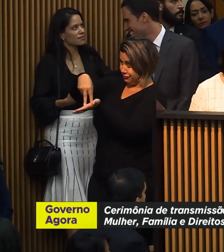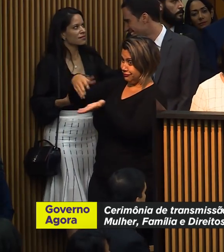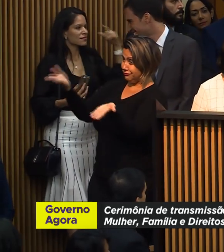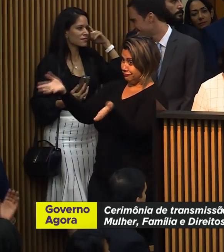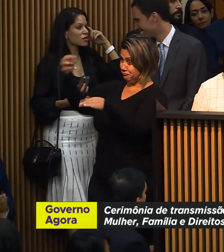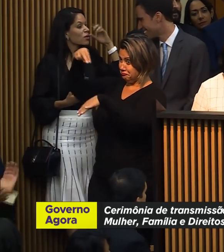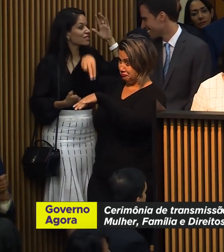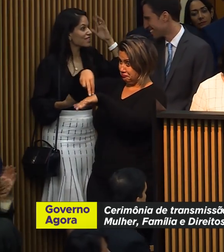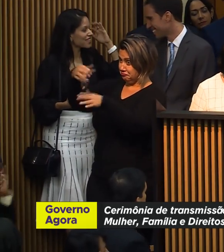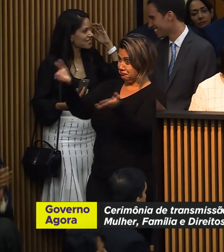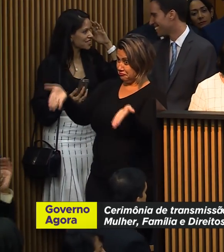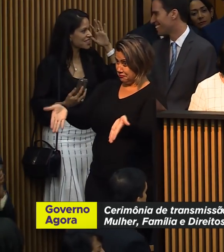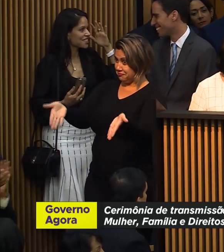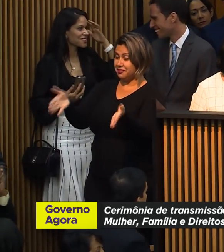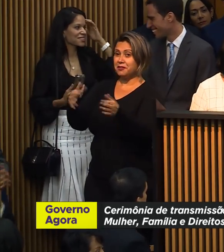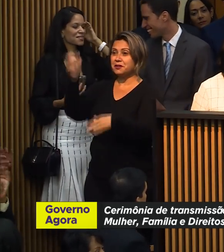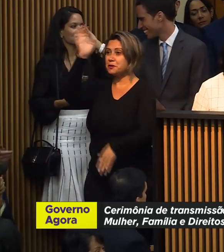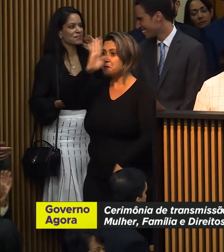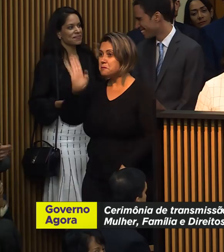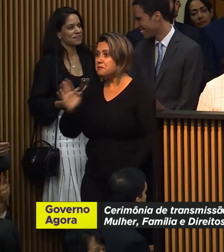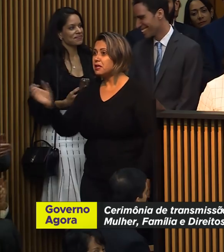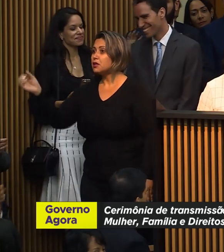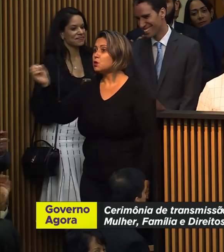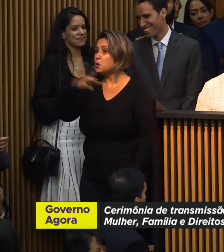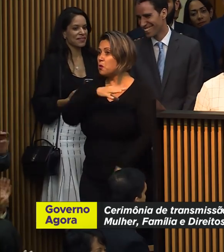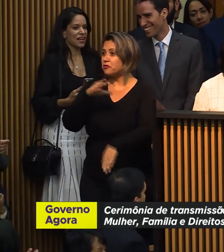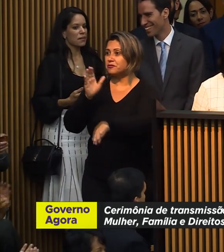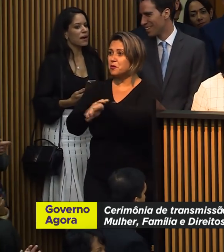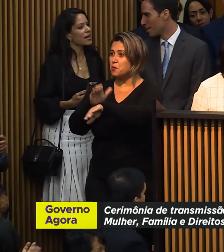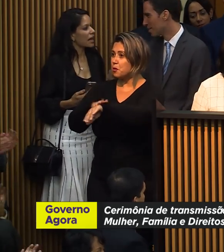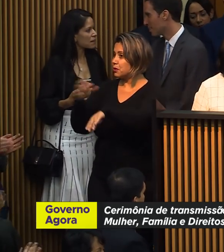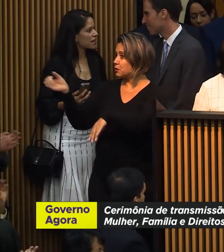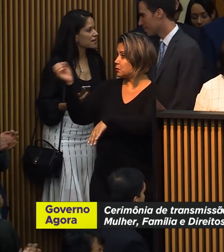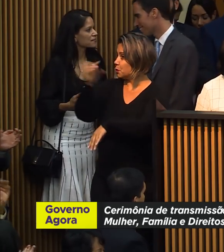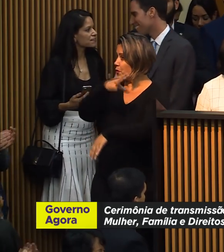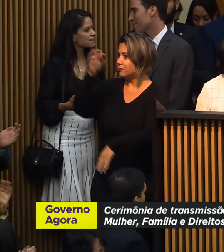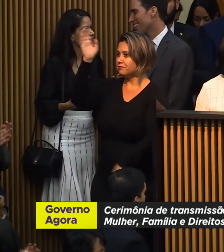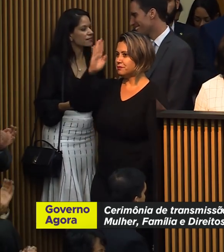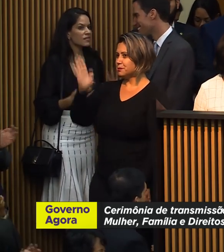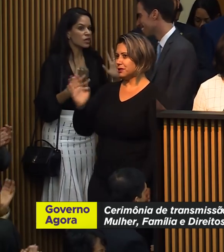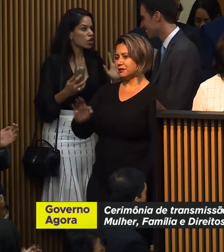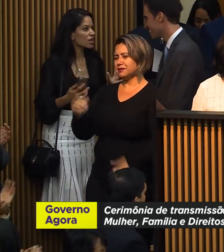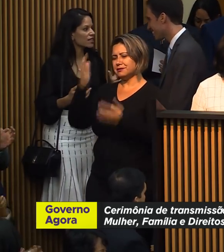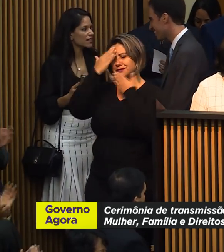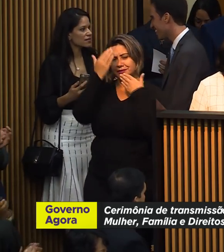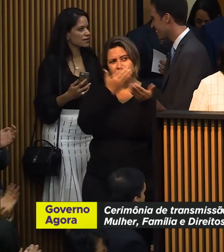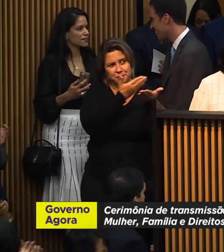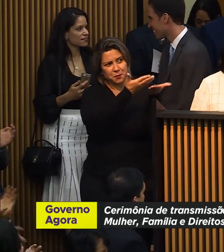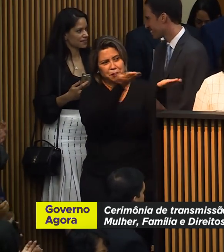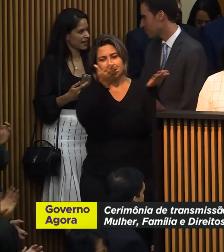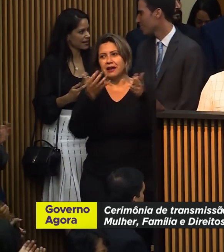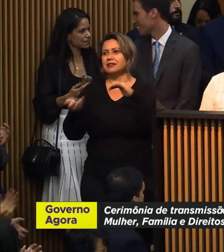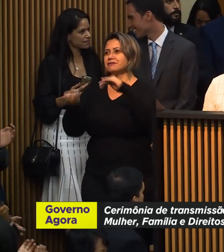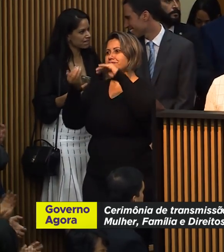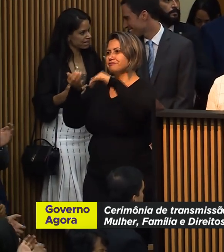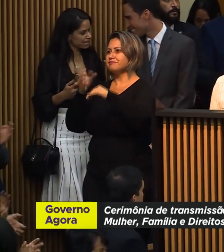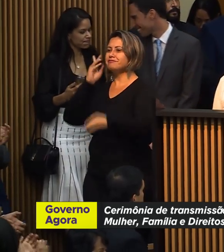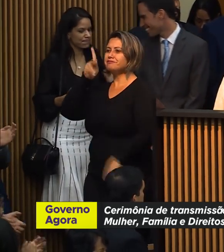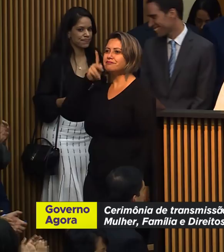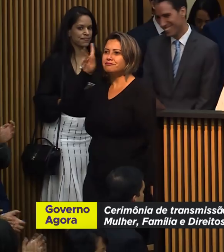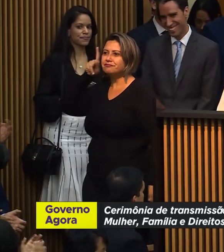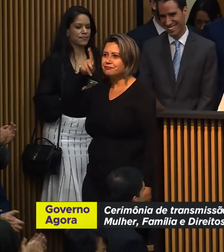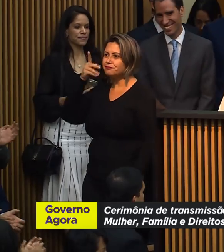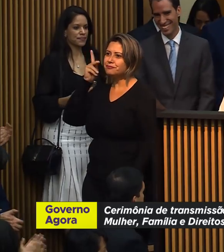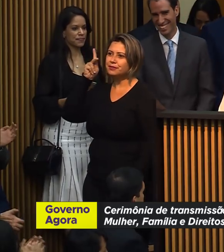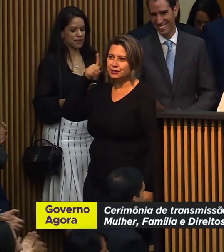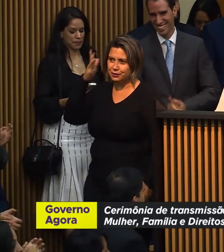trouxe, num Brasil novo, num momento novo para esta nação. Obrigado, parlamentares. Obrigada a